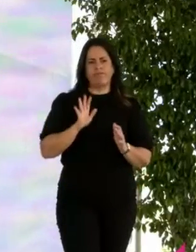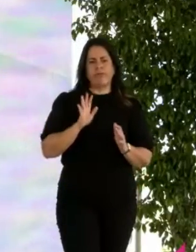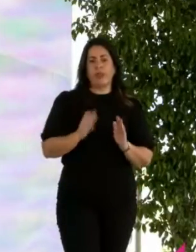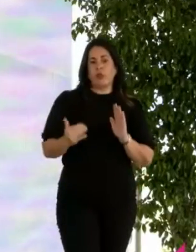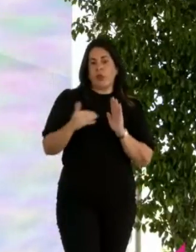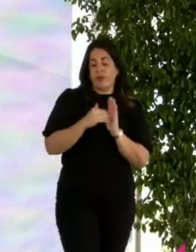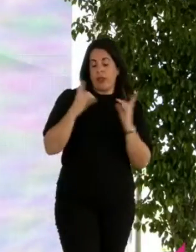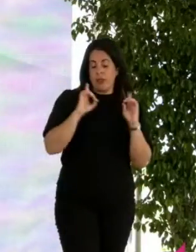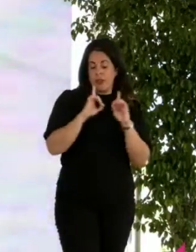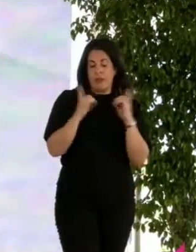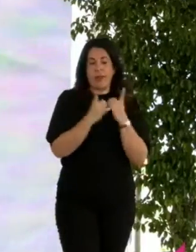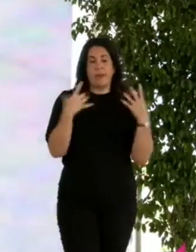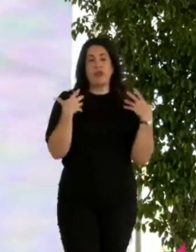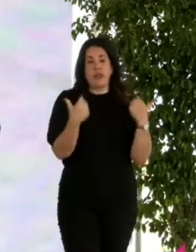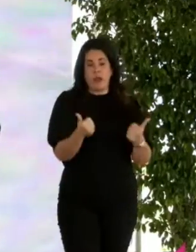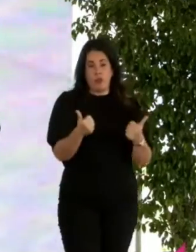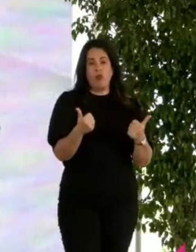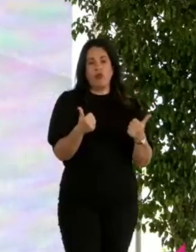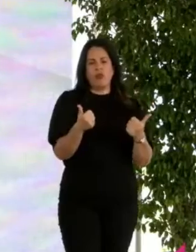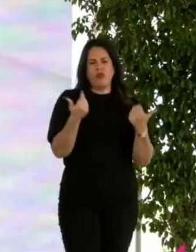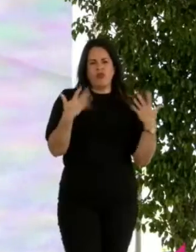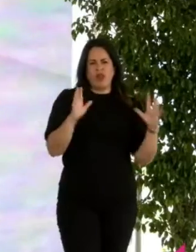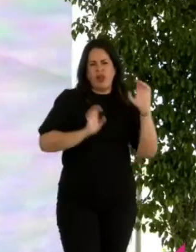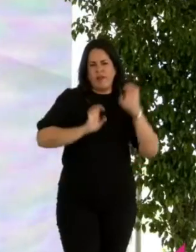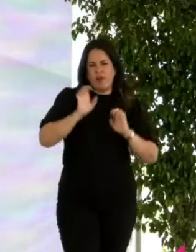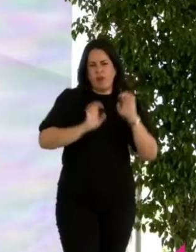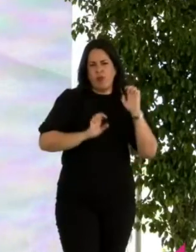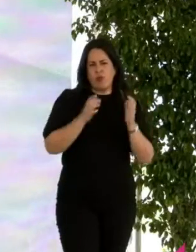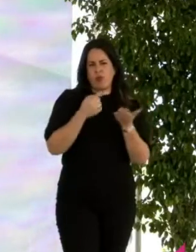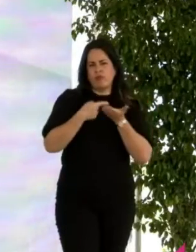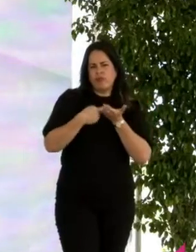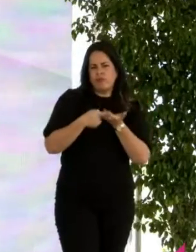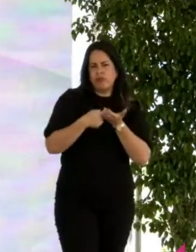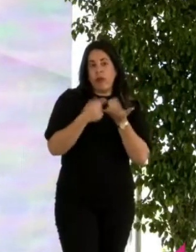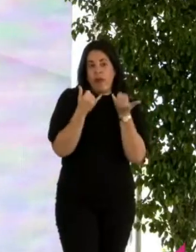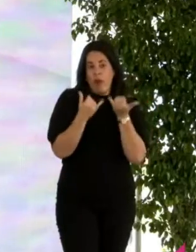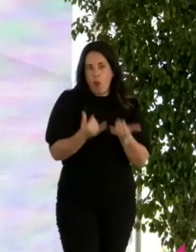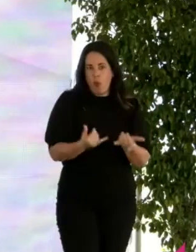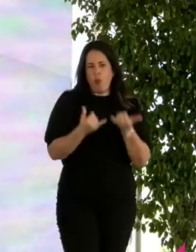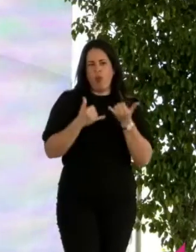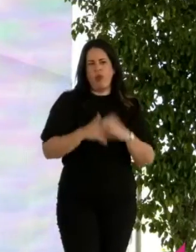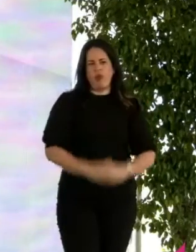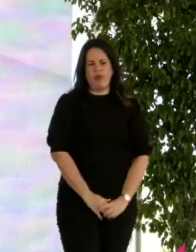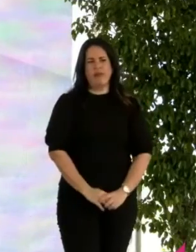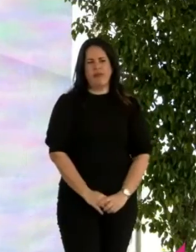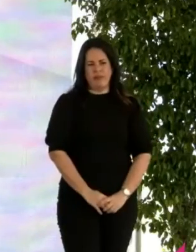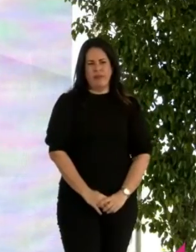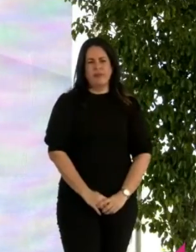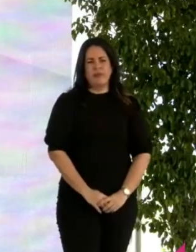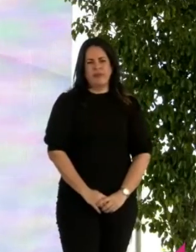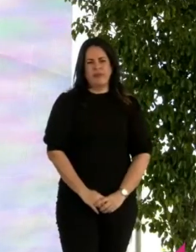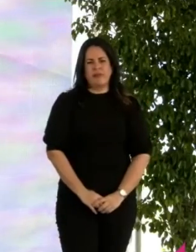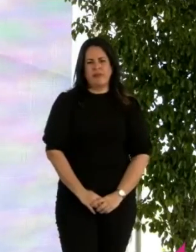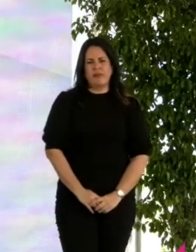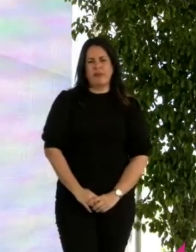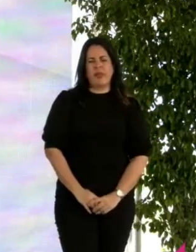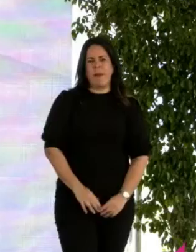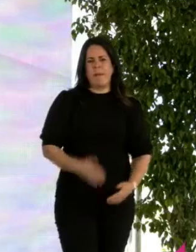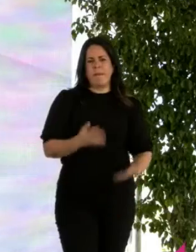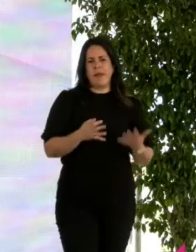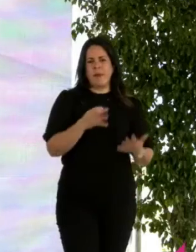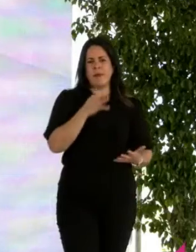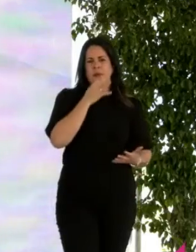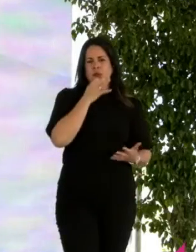vez, el Departamento de Salud está evaluando el asunto ahora mismo y prontamente pues